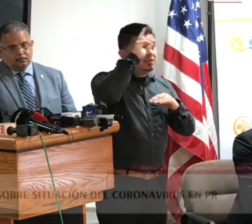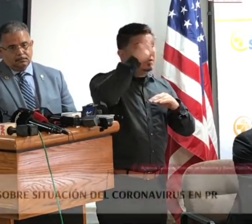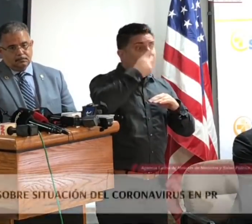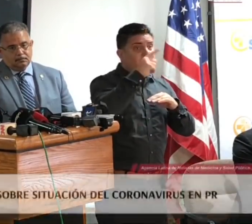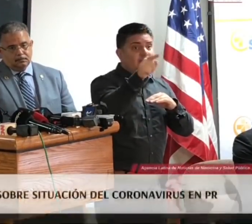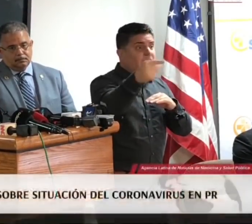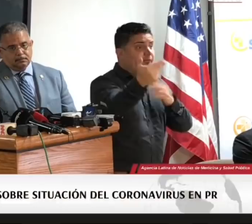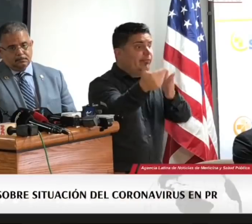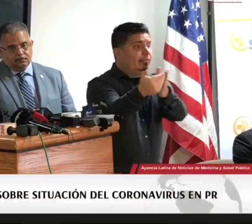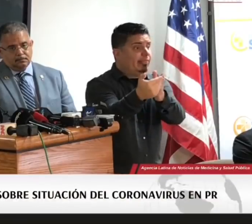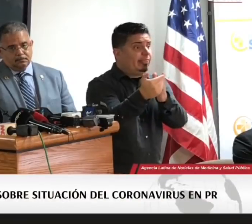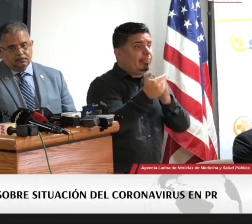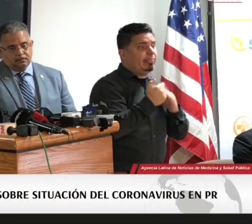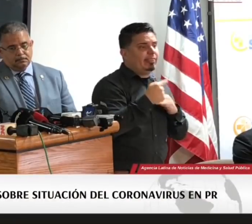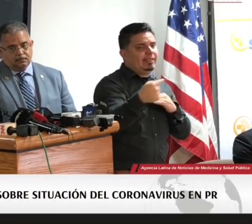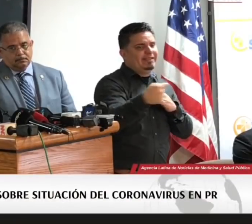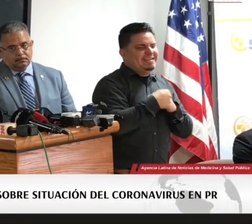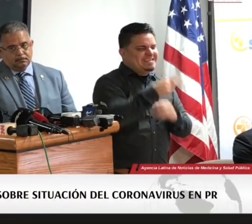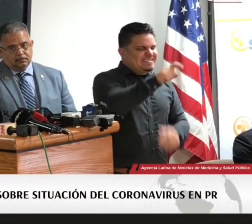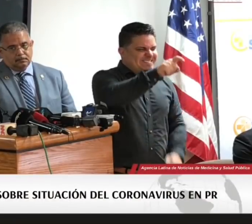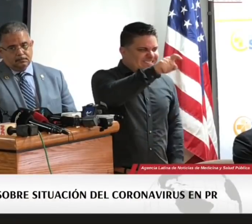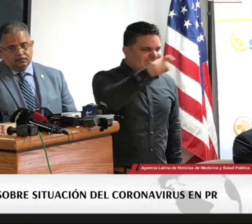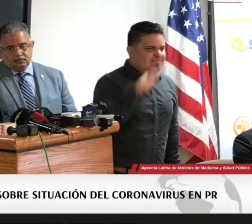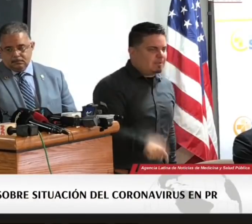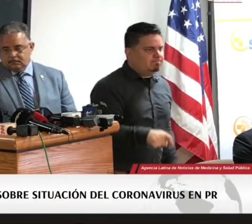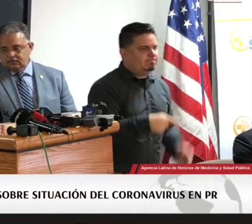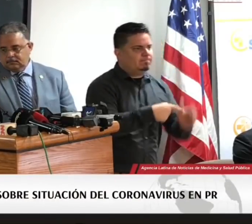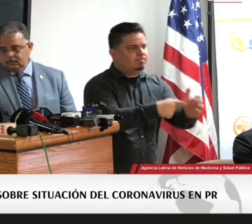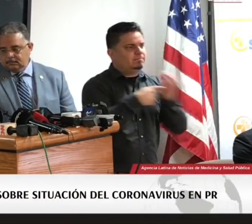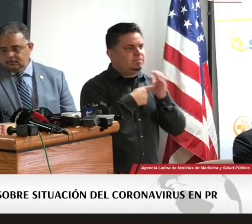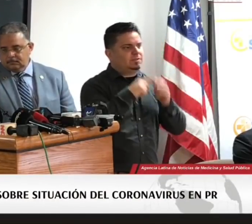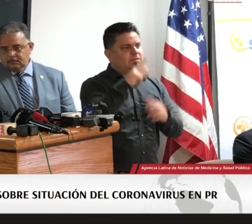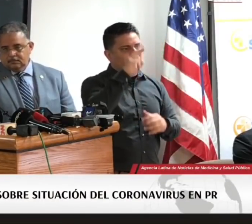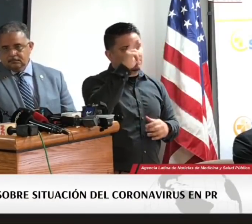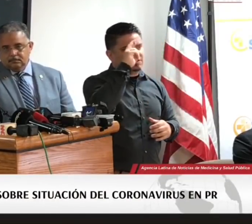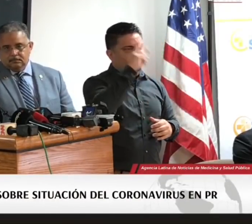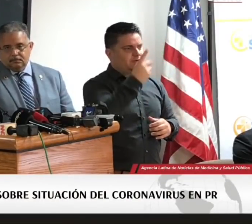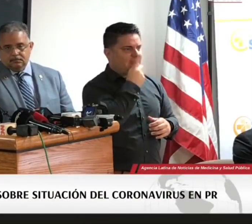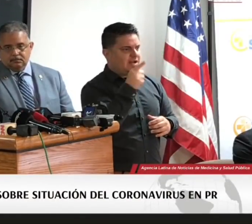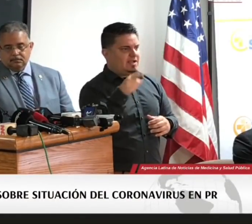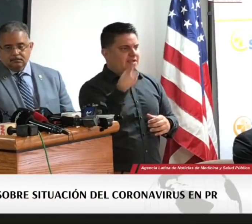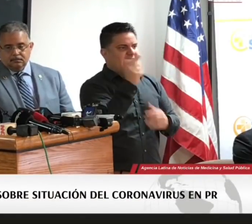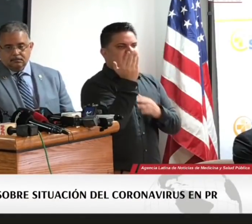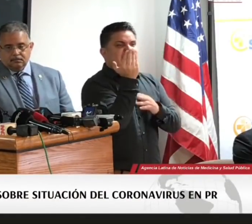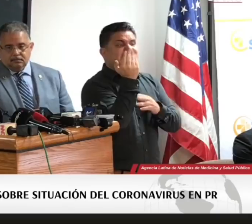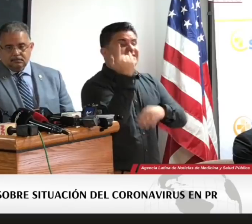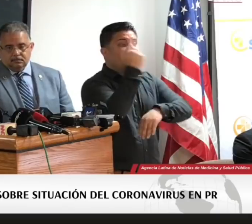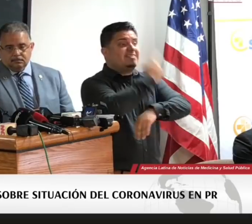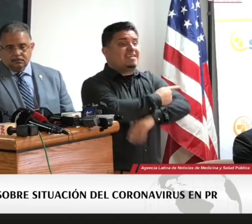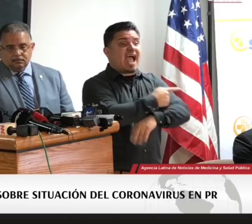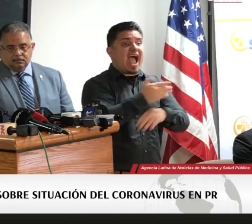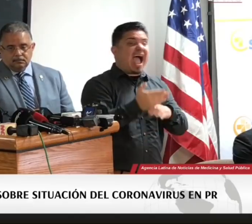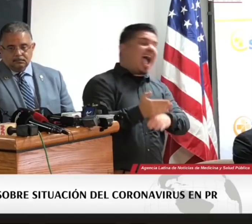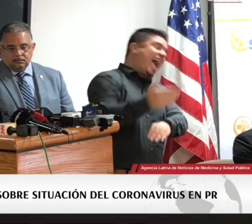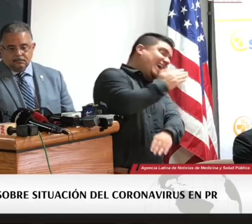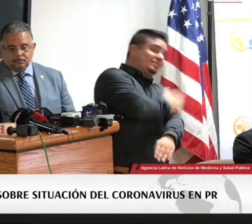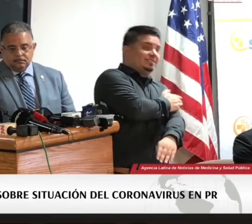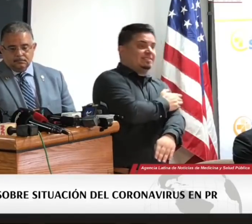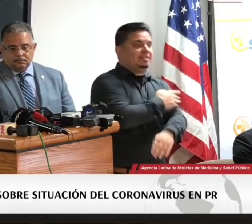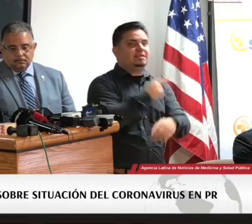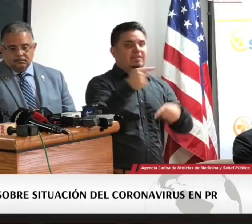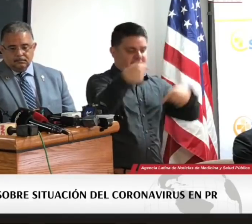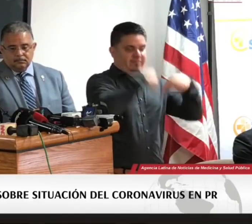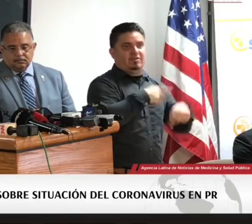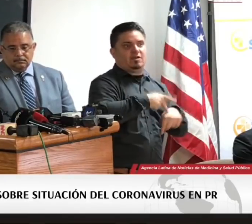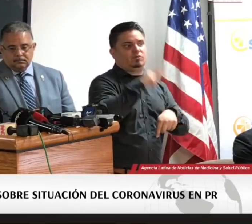Rico tiene que haber estado en República Dominicana los 15 días antes de viajar a Puerto Rico. ¿Qué buscamos?